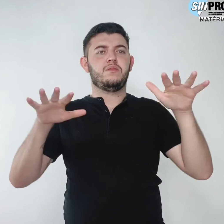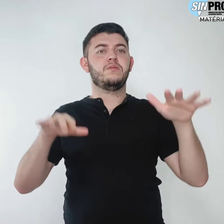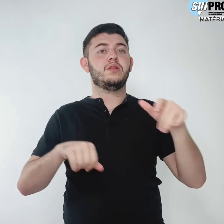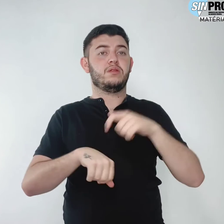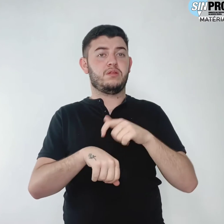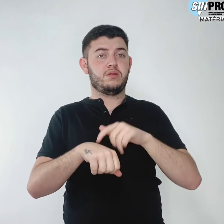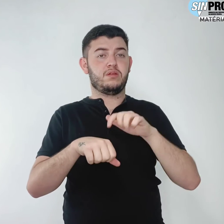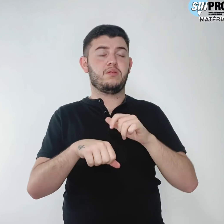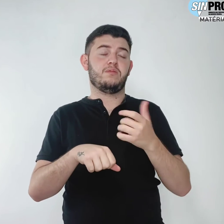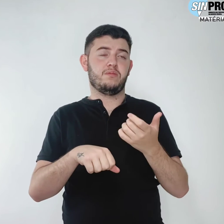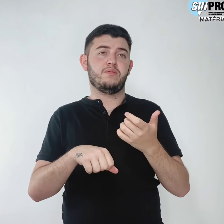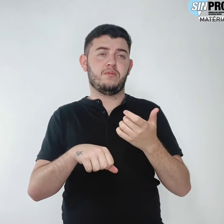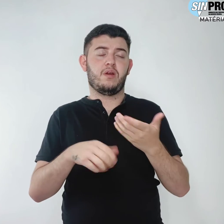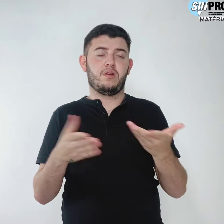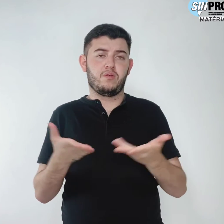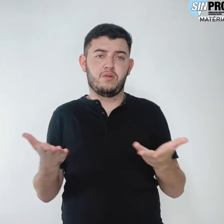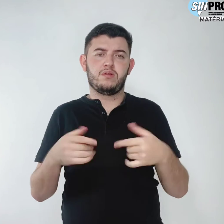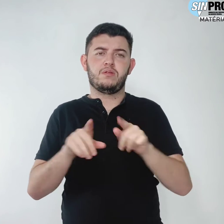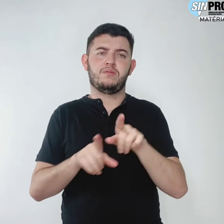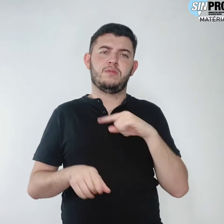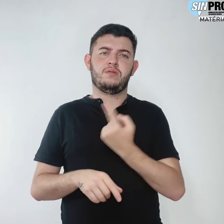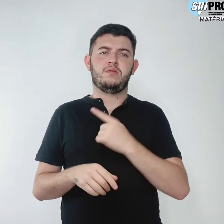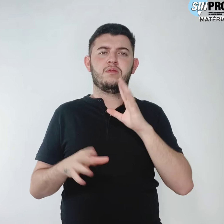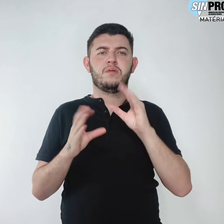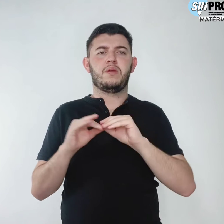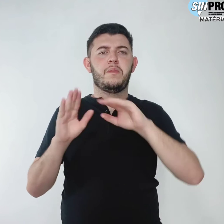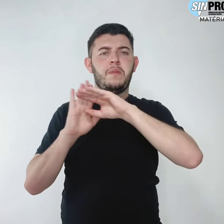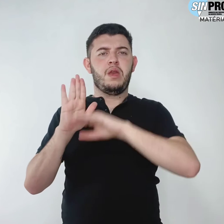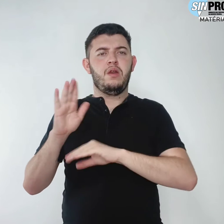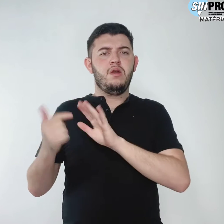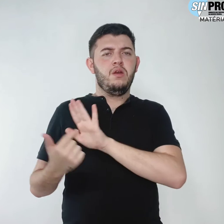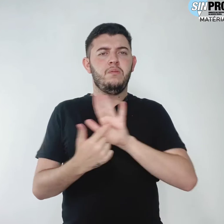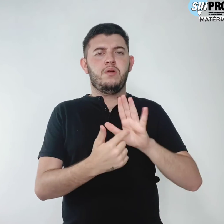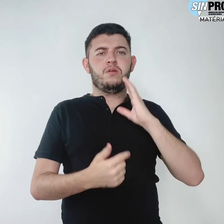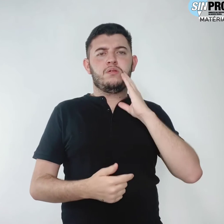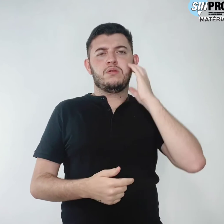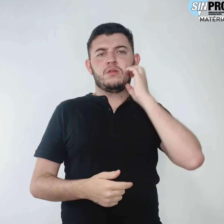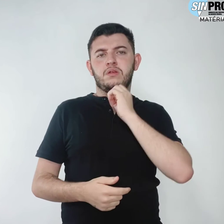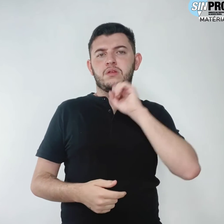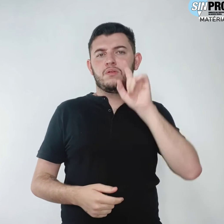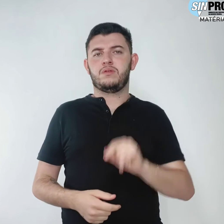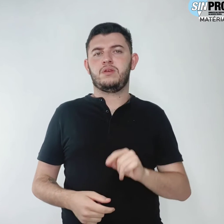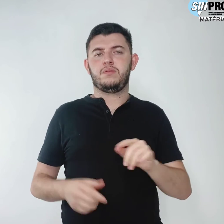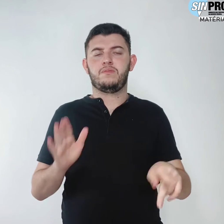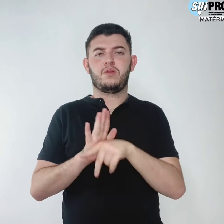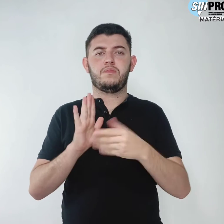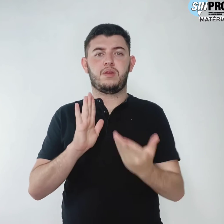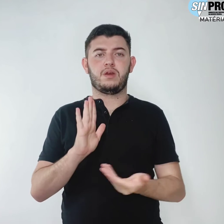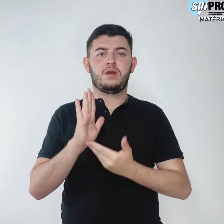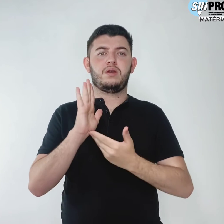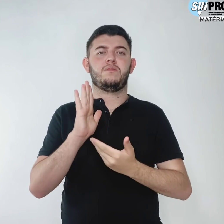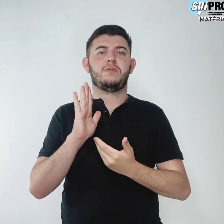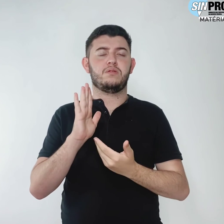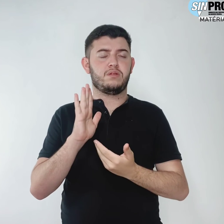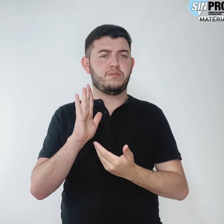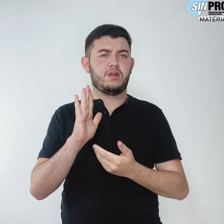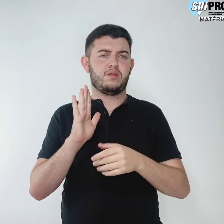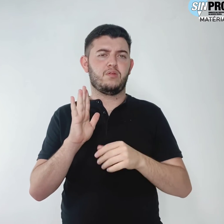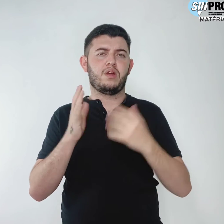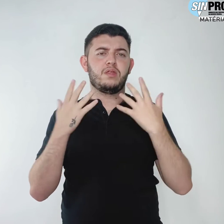do coronavírus. Em primeiro lugar, a pauta dessa proposição demonstra a adesão da Câmara dos Deputados